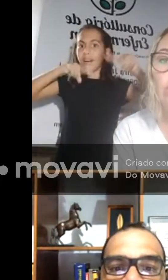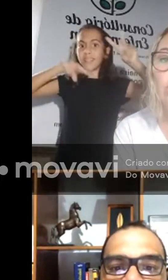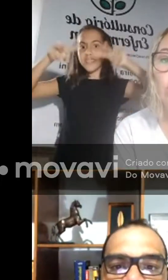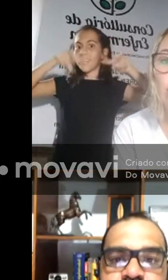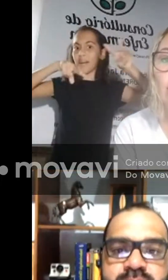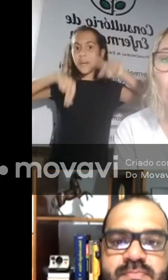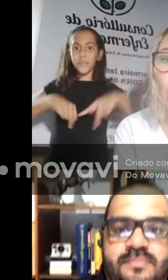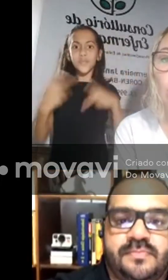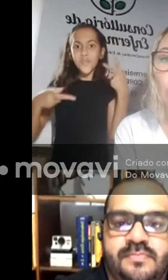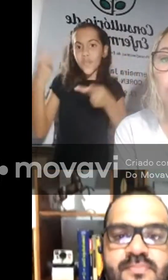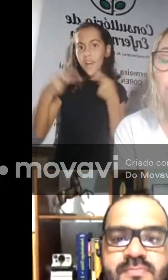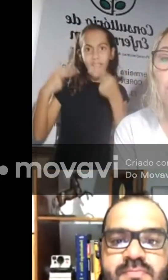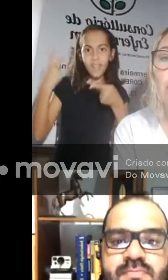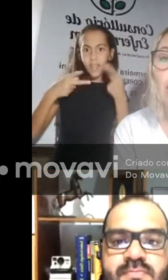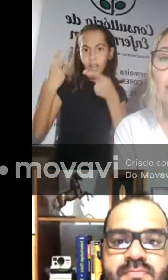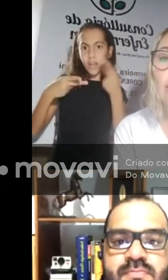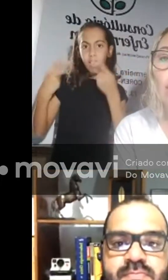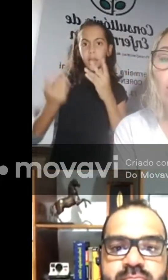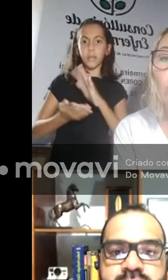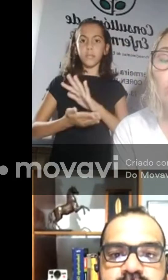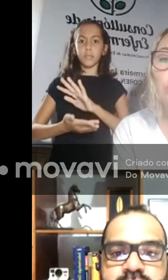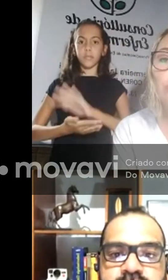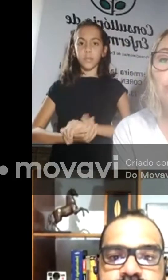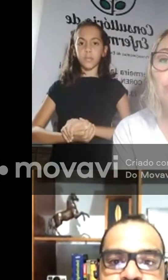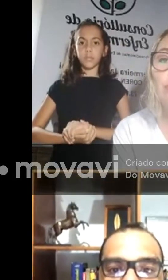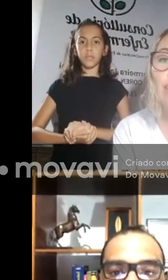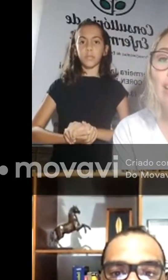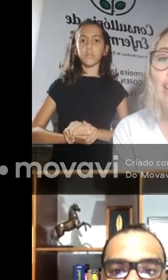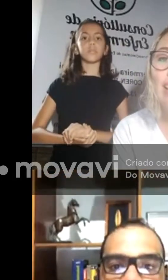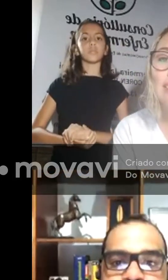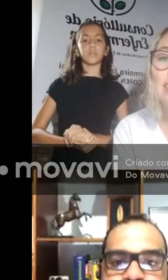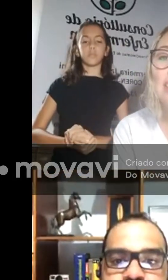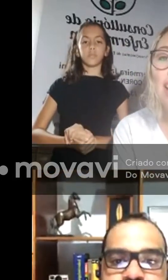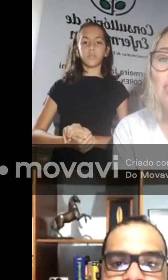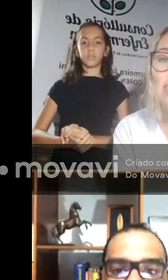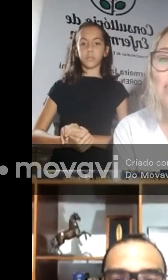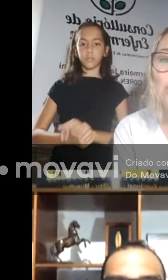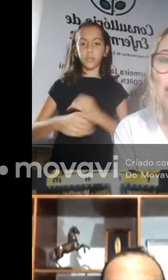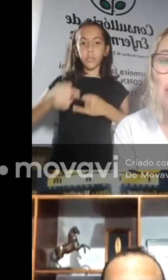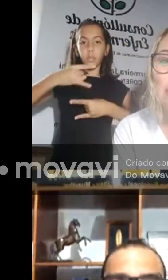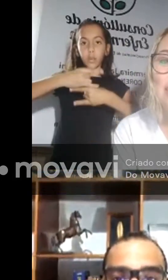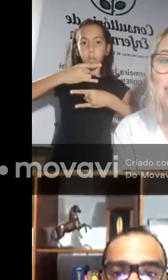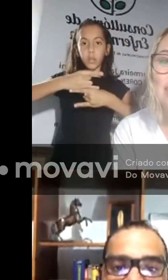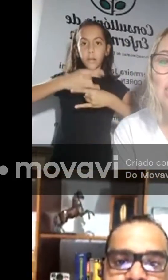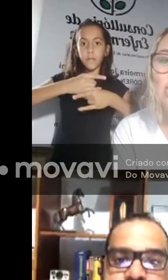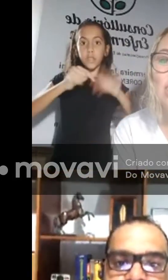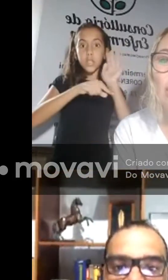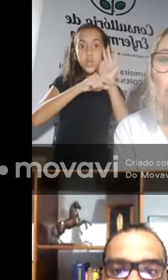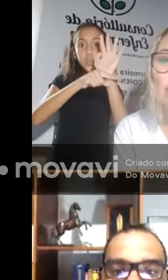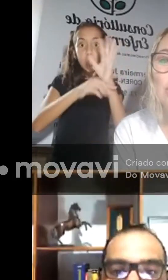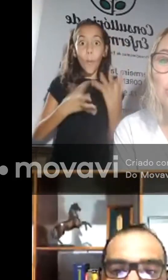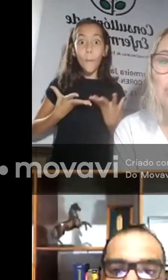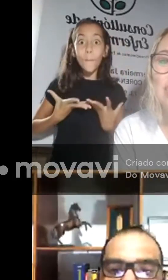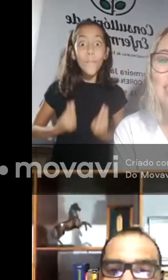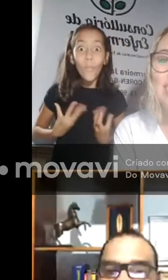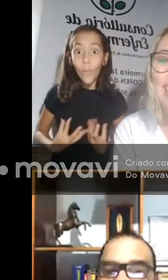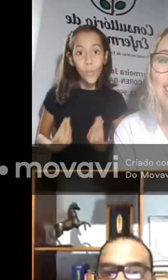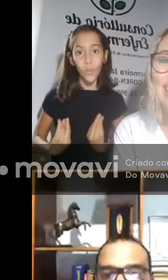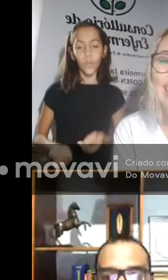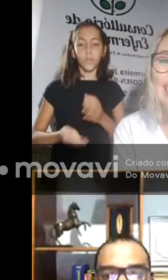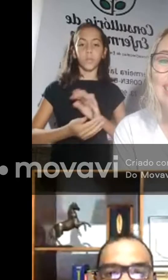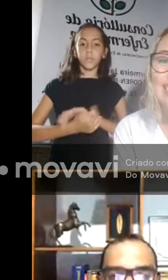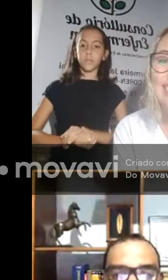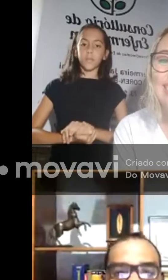social que a gente está tendo. Então, essas lives têm ajudado bastante, tirar algumas dúvidas, não